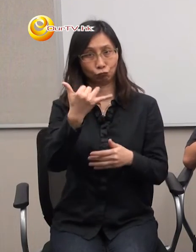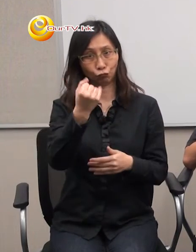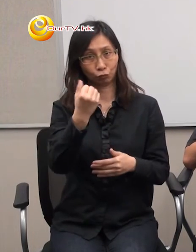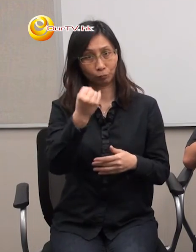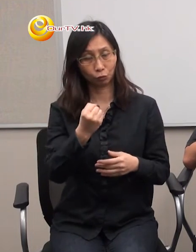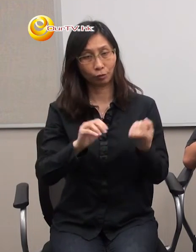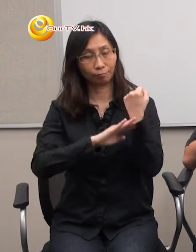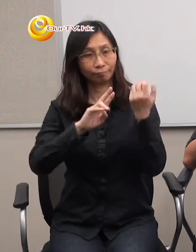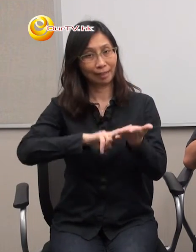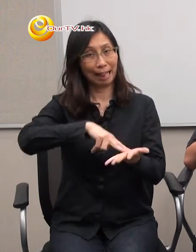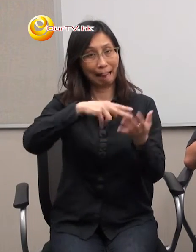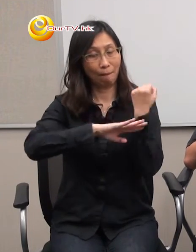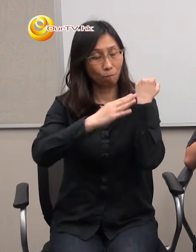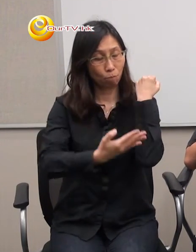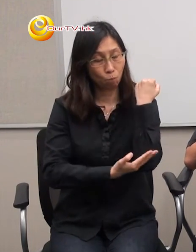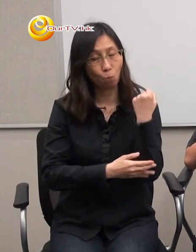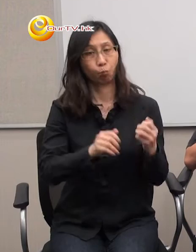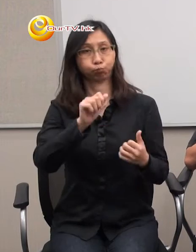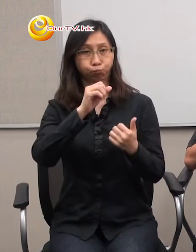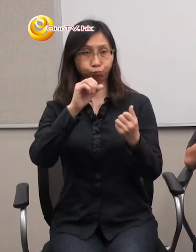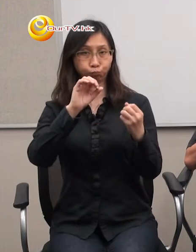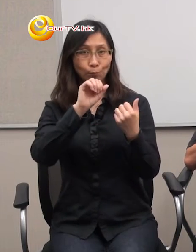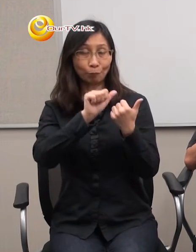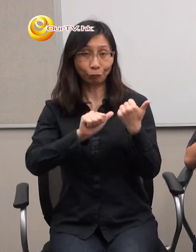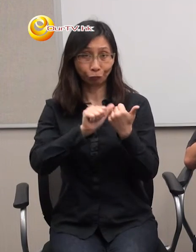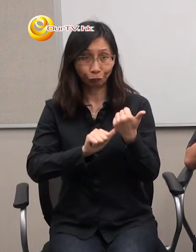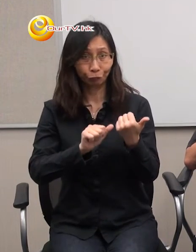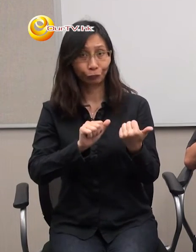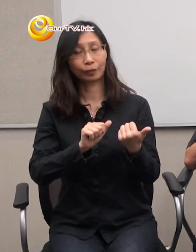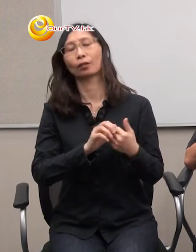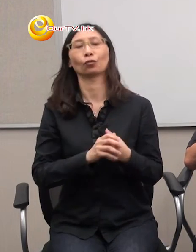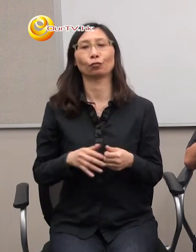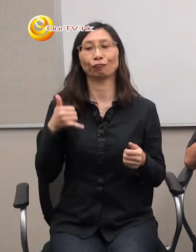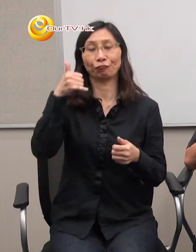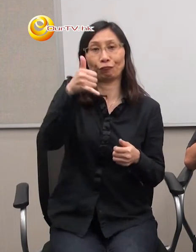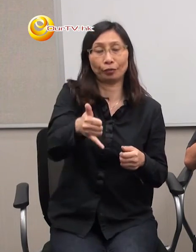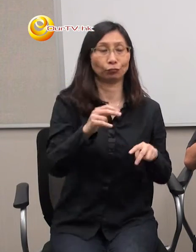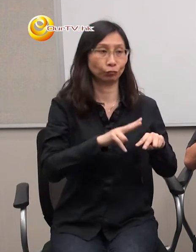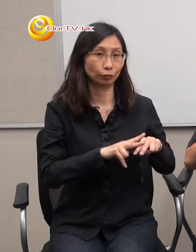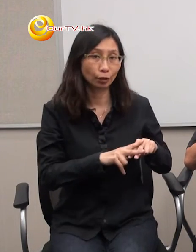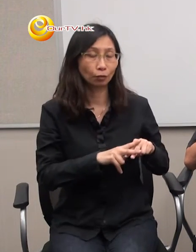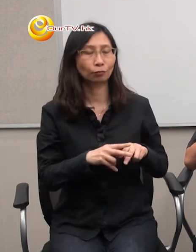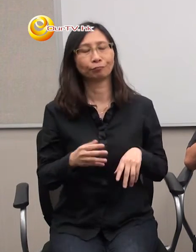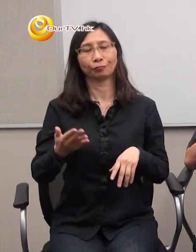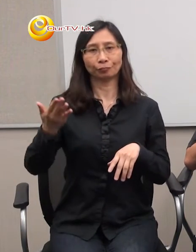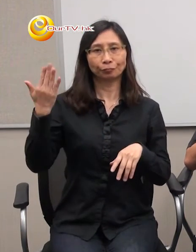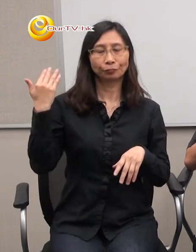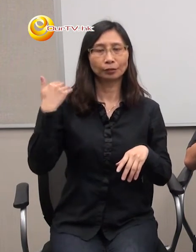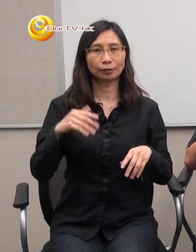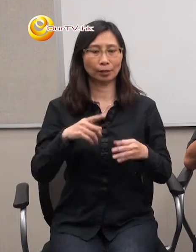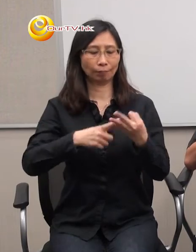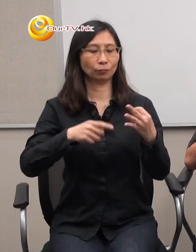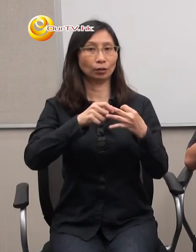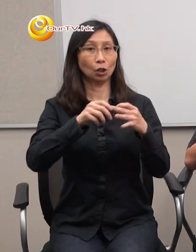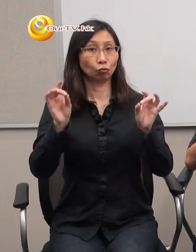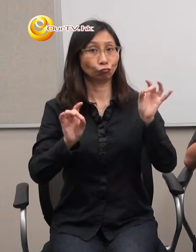員翻去見阿張德江嘅。張德江嗰時就係廣東省省委書記，咁當時咧我